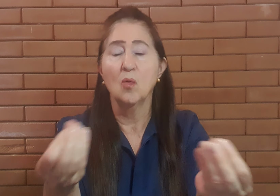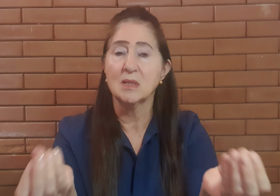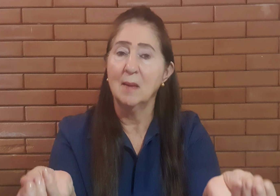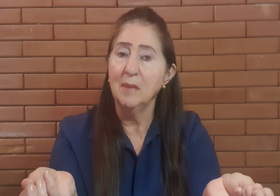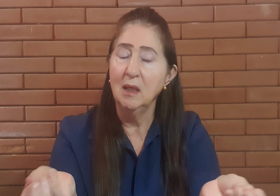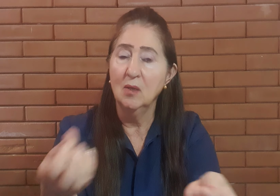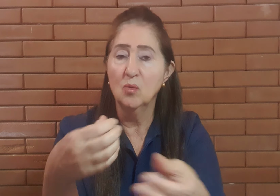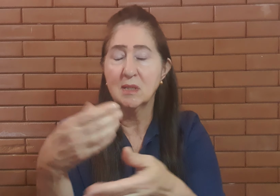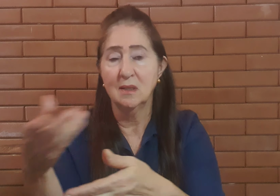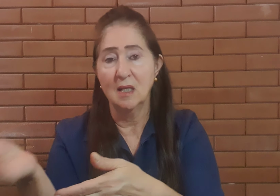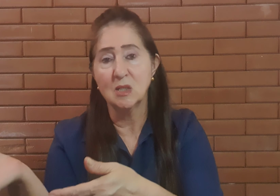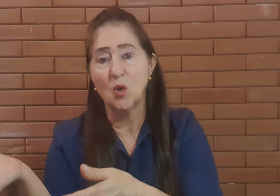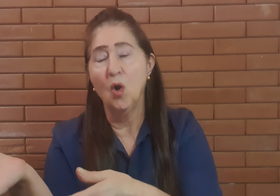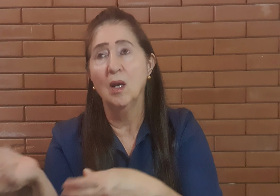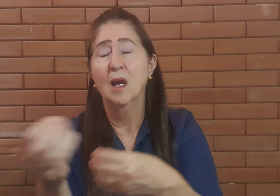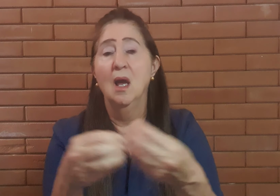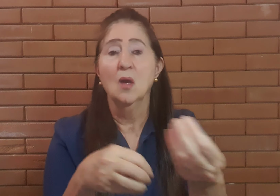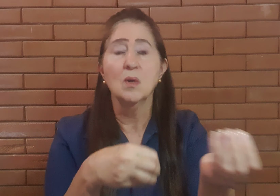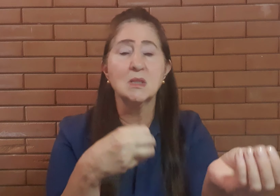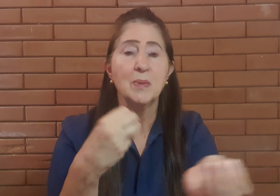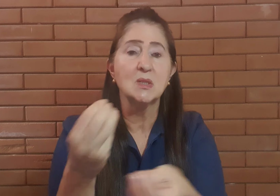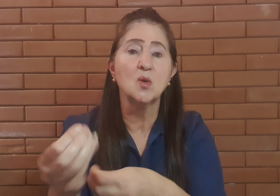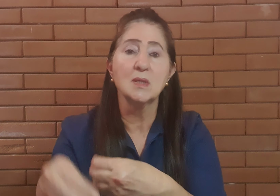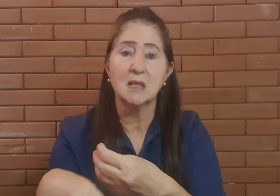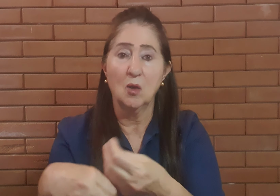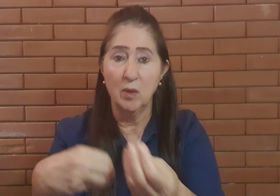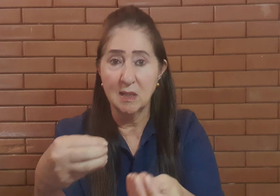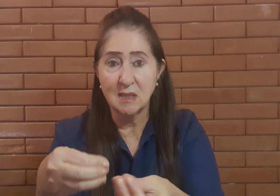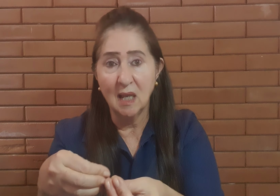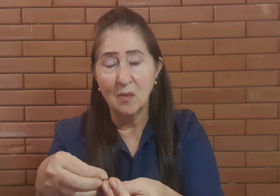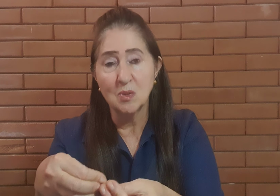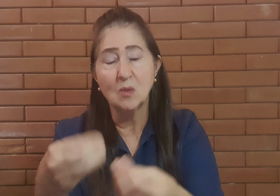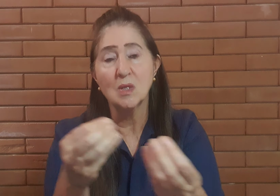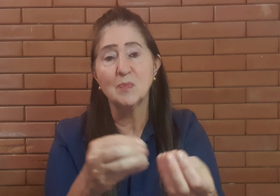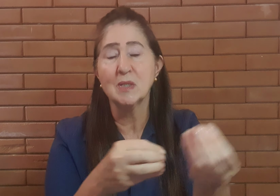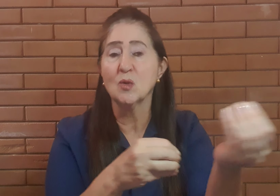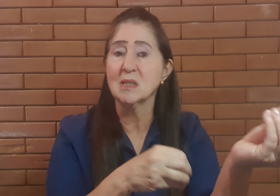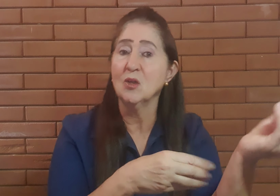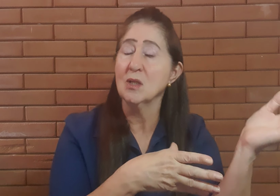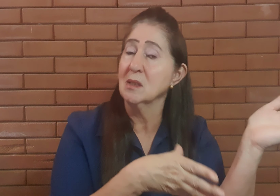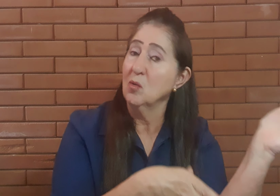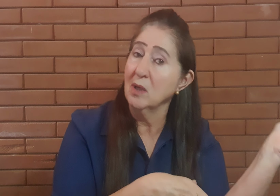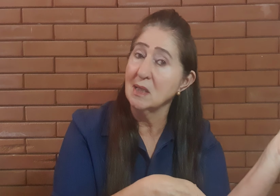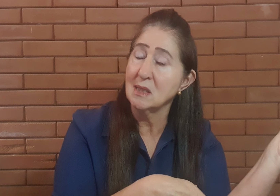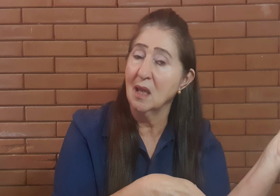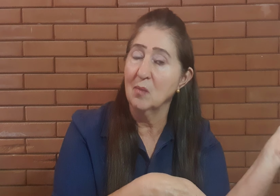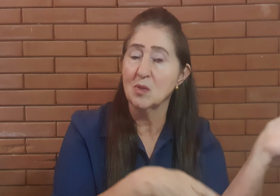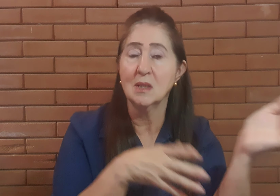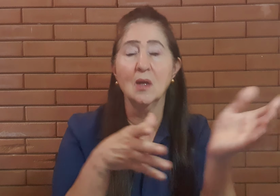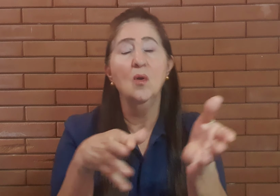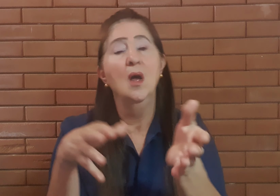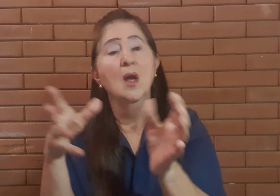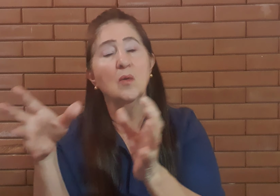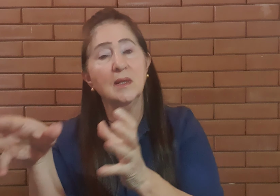os amigos, na escola, com as pessoas que conhecemos e com as pessoas que nós não conhecemos. Então, quando